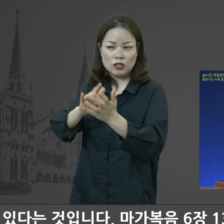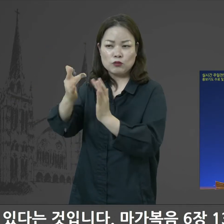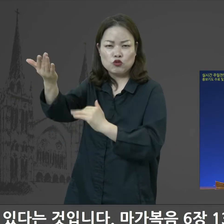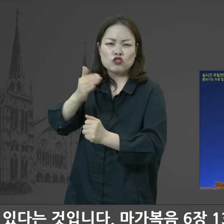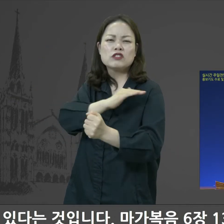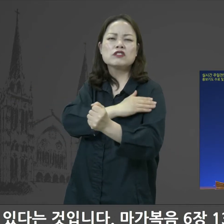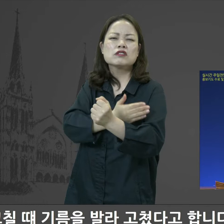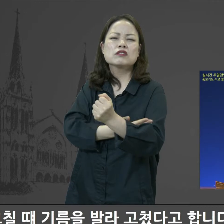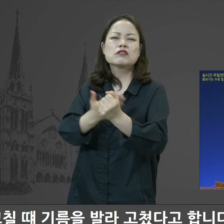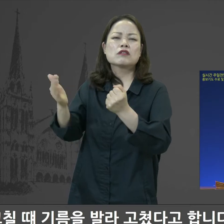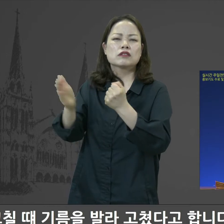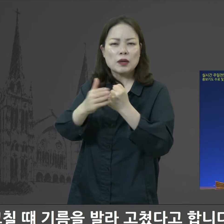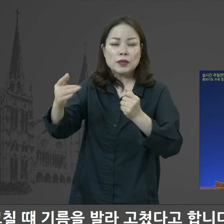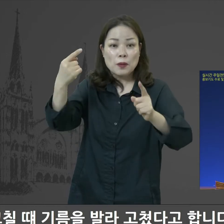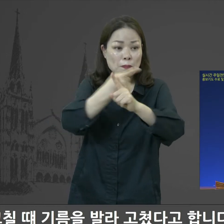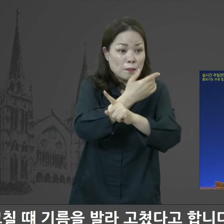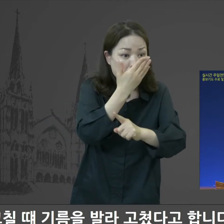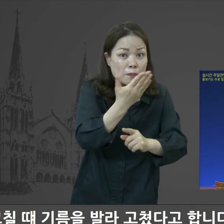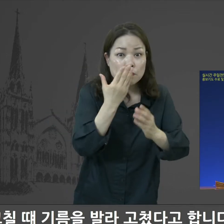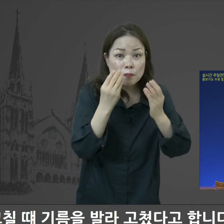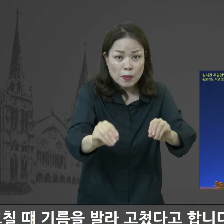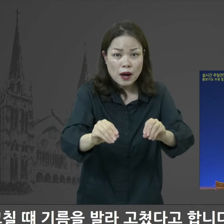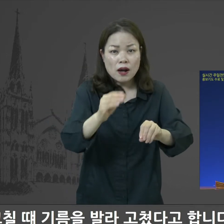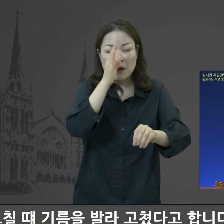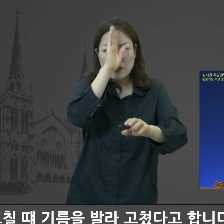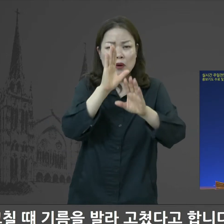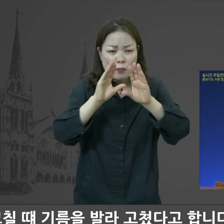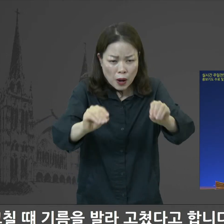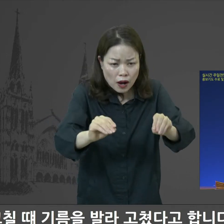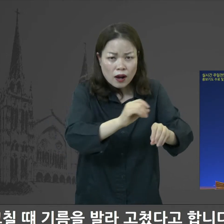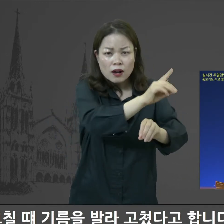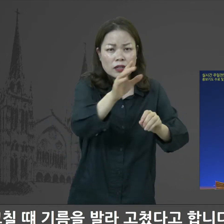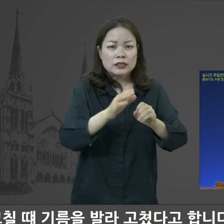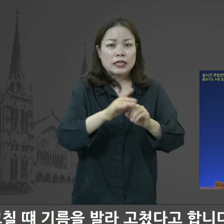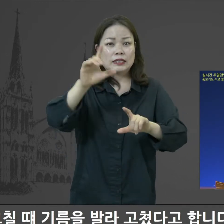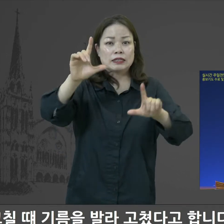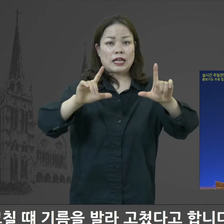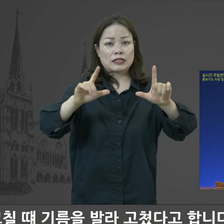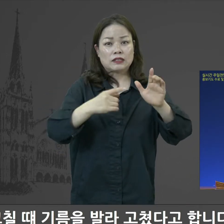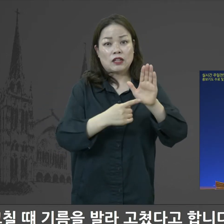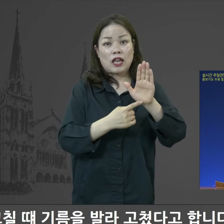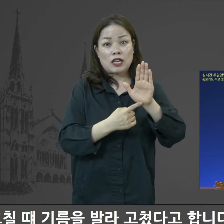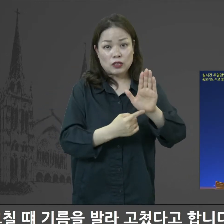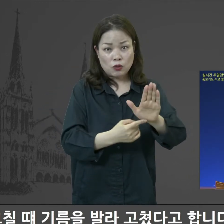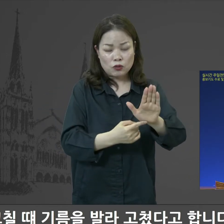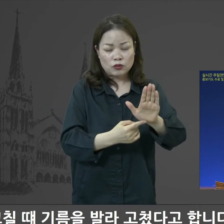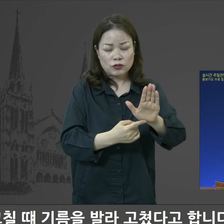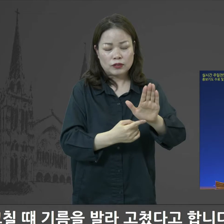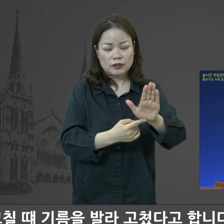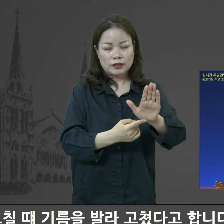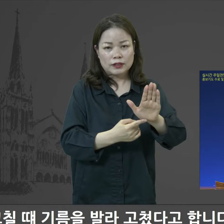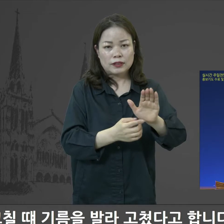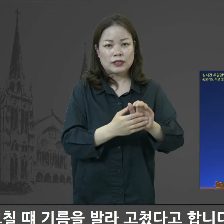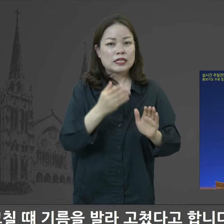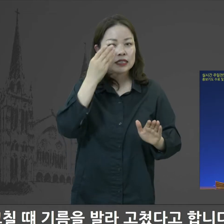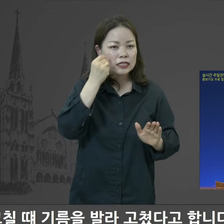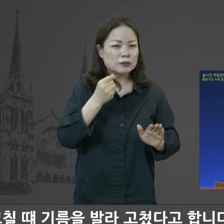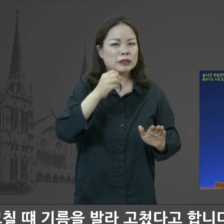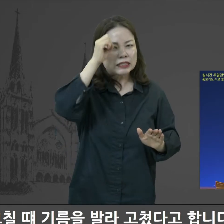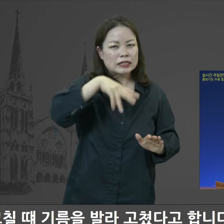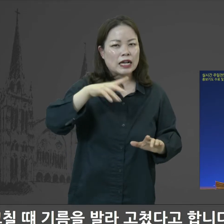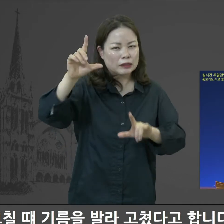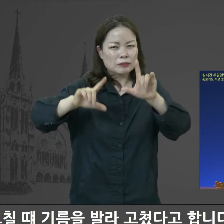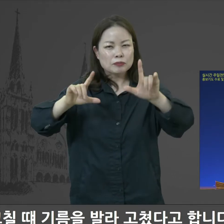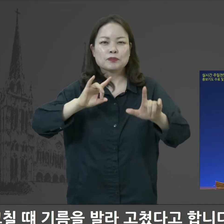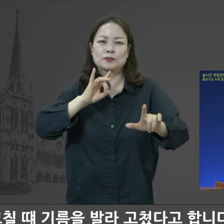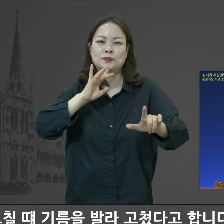나았습니다. 기름을 발랐다는 것은 신유의 능력을 행할 때 있어서 어떤 상징적인 행위로 행했다는 것을 우리는 확인할 수